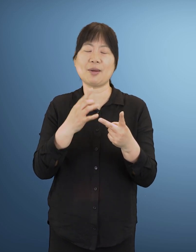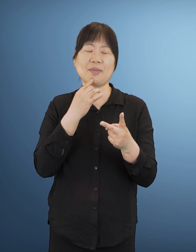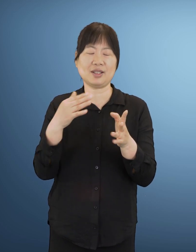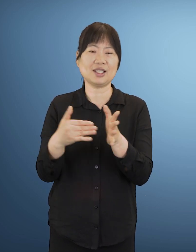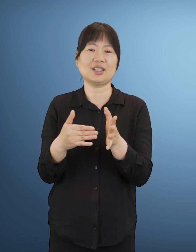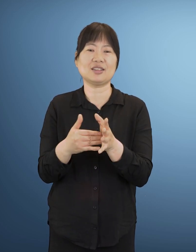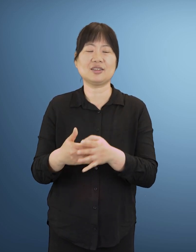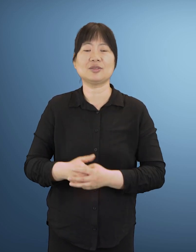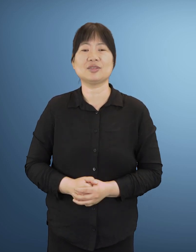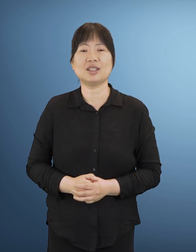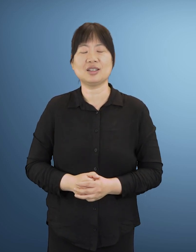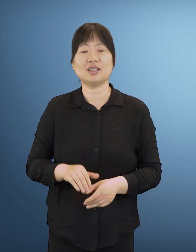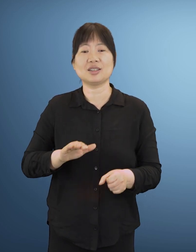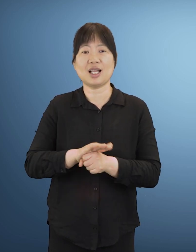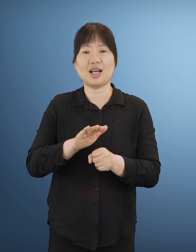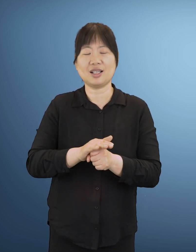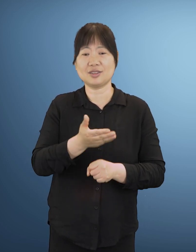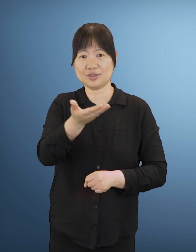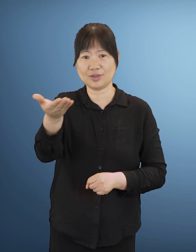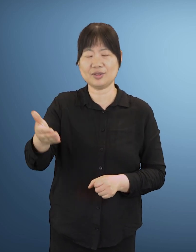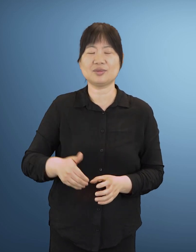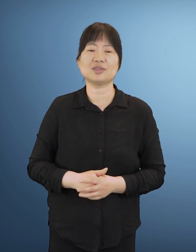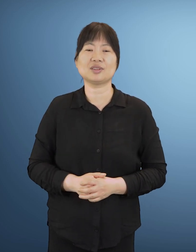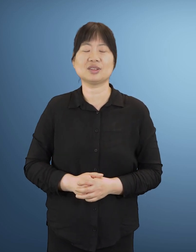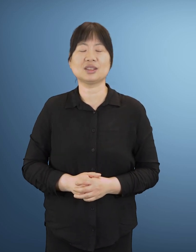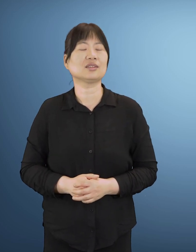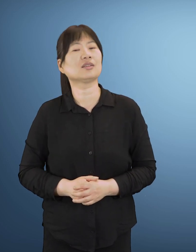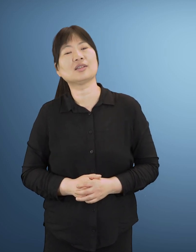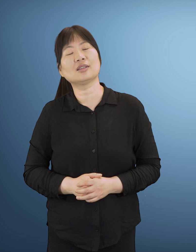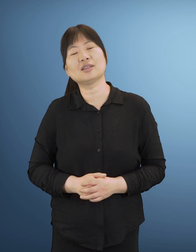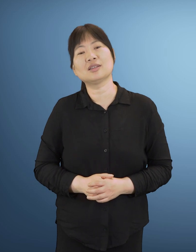사랑하는 형제자매 여러분,